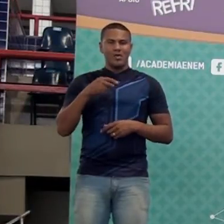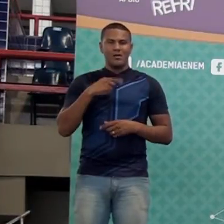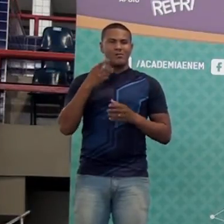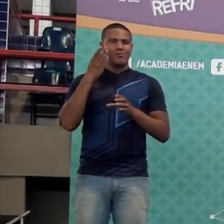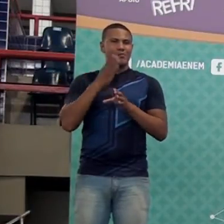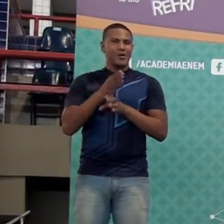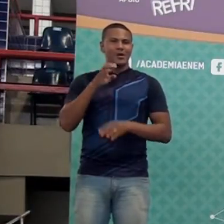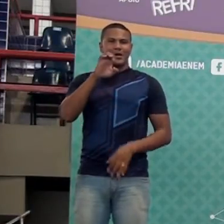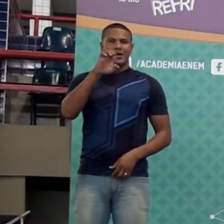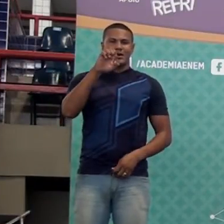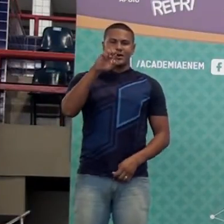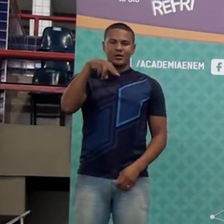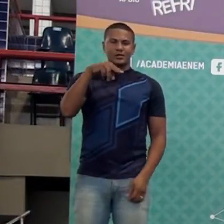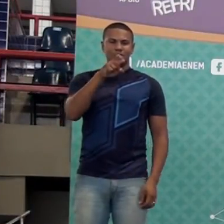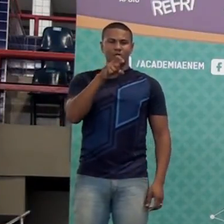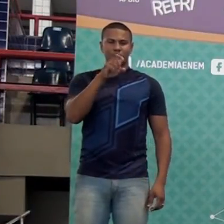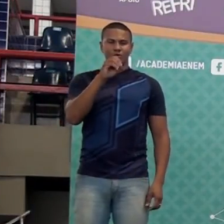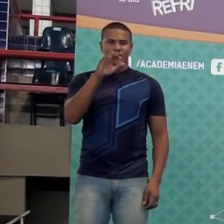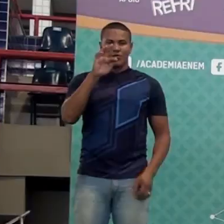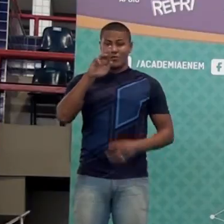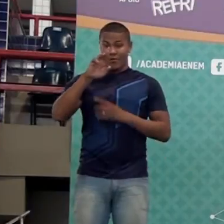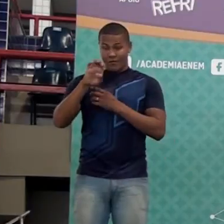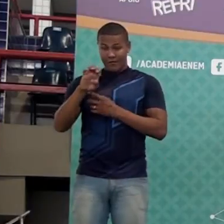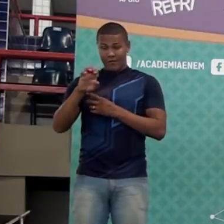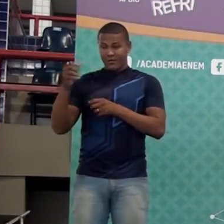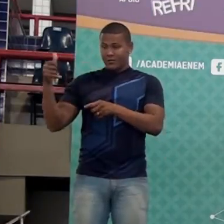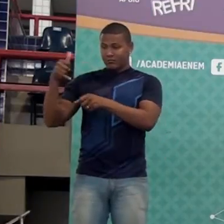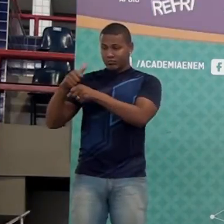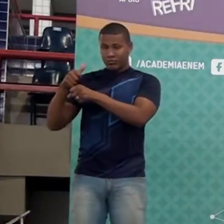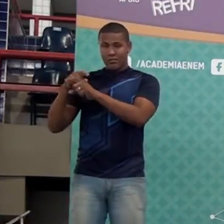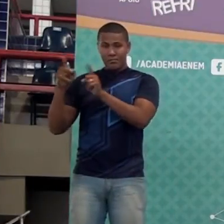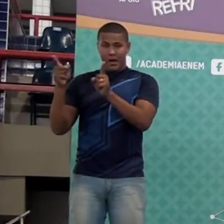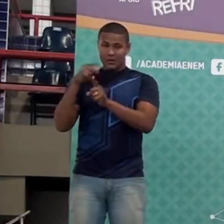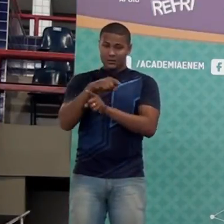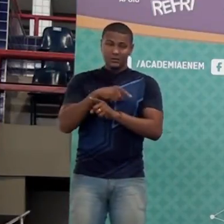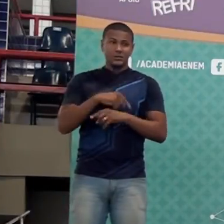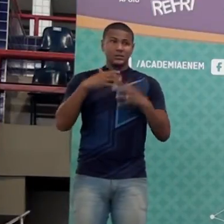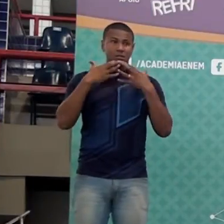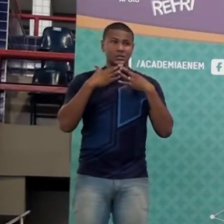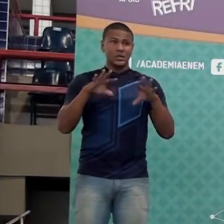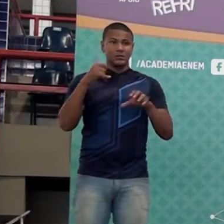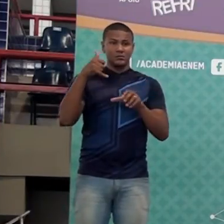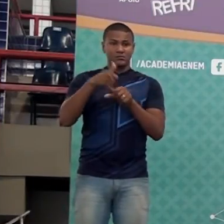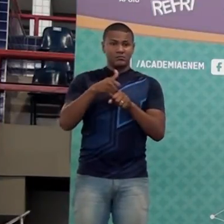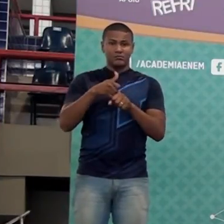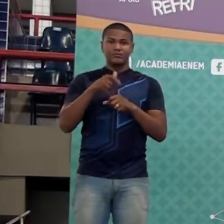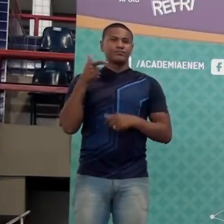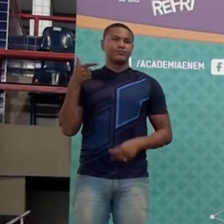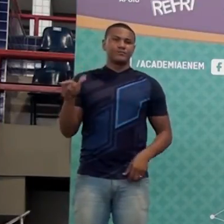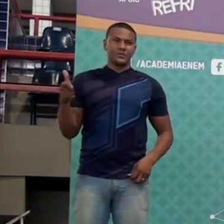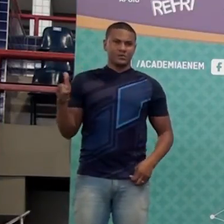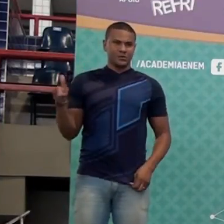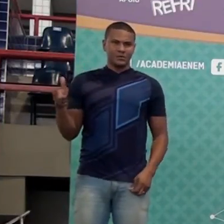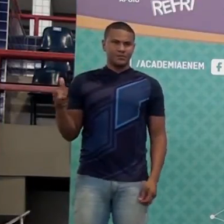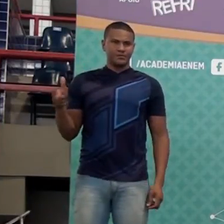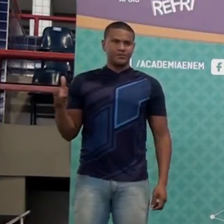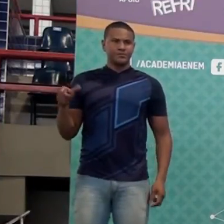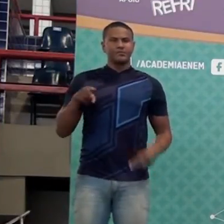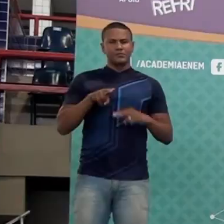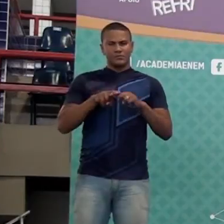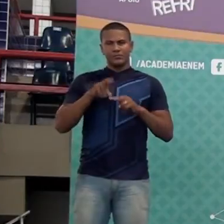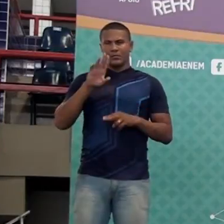está presente nos combustíveis fósseis, mas não está presente nos biocombustíveis. Então, é